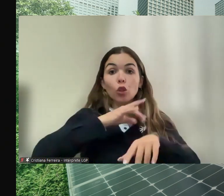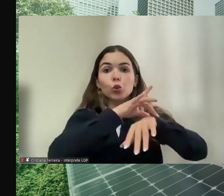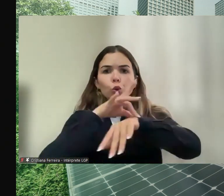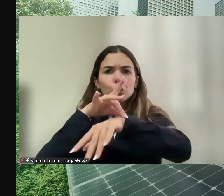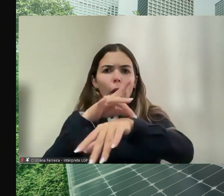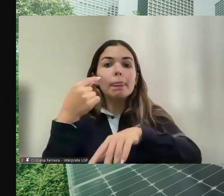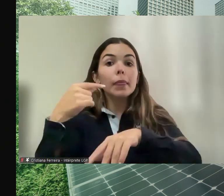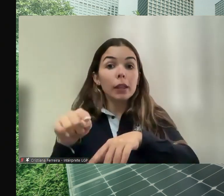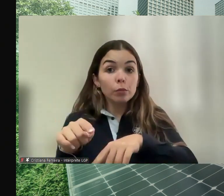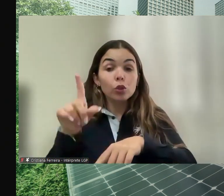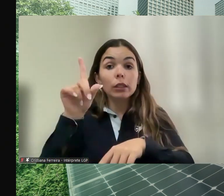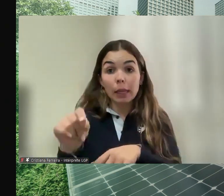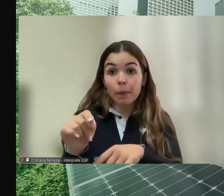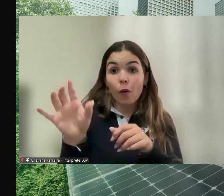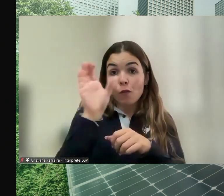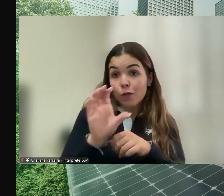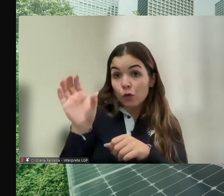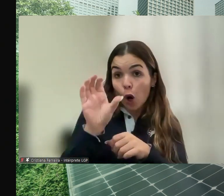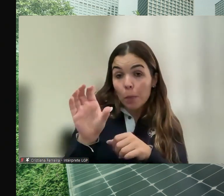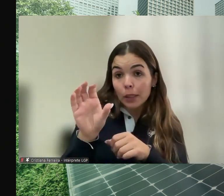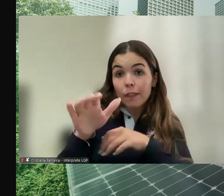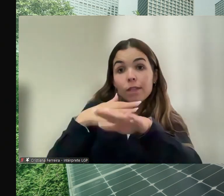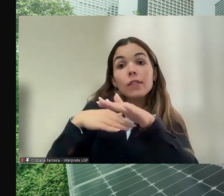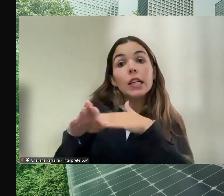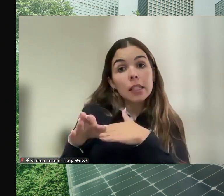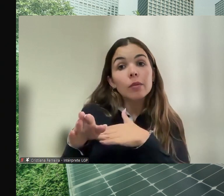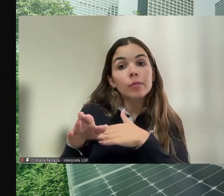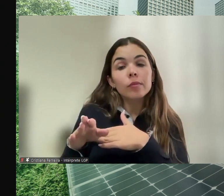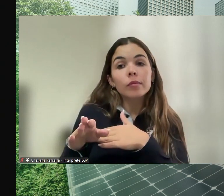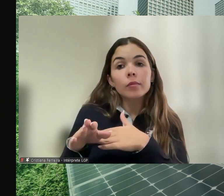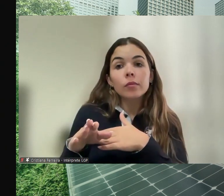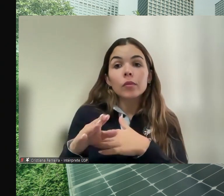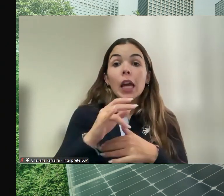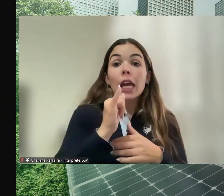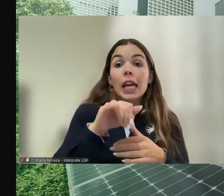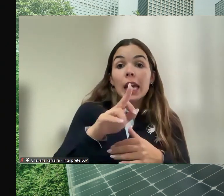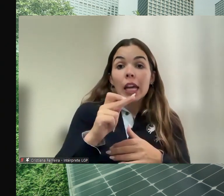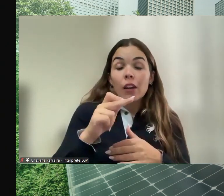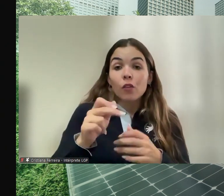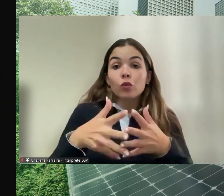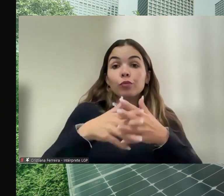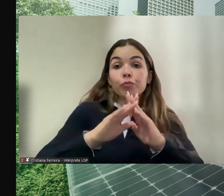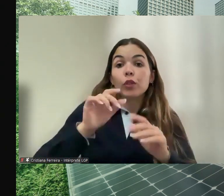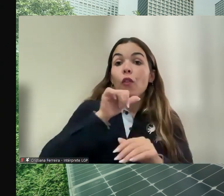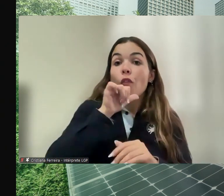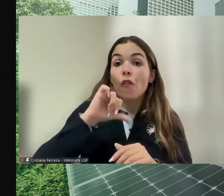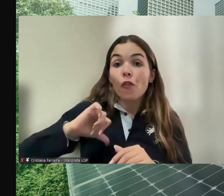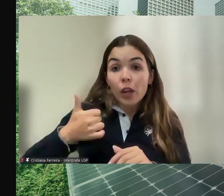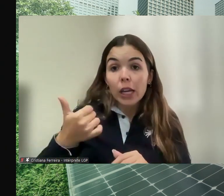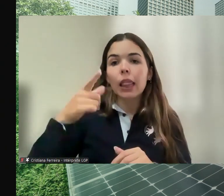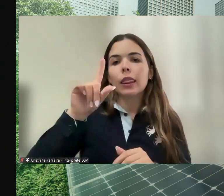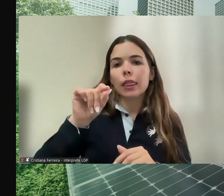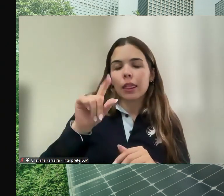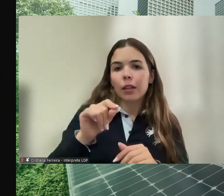forma de concretizar. Como vos disse, no de infraestruturas verdes e biodiversidade, estamos já a preparar a fase de monitorização, o primeiro ano